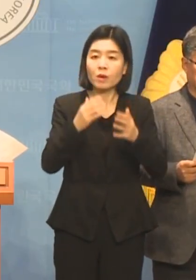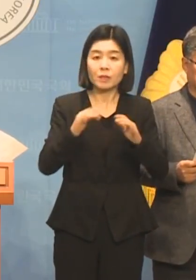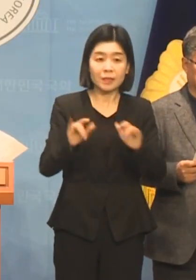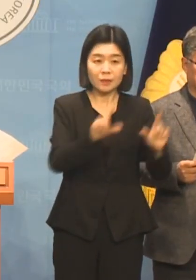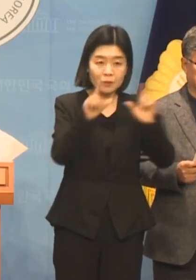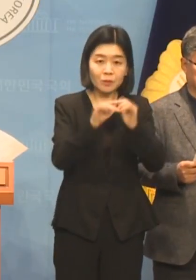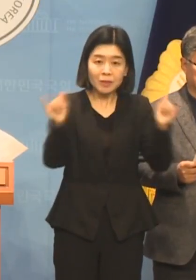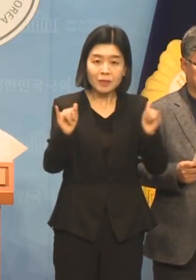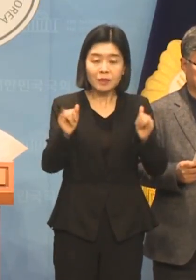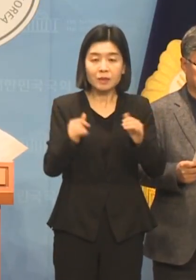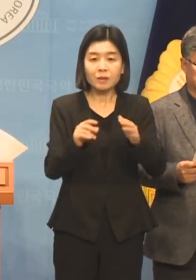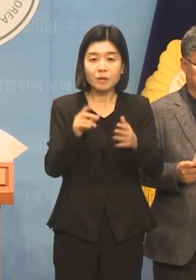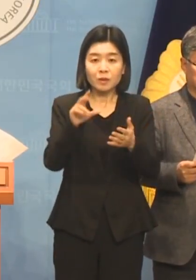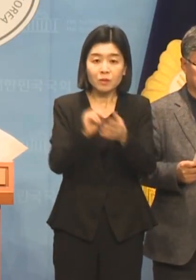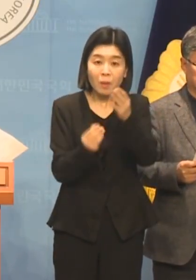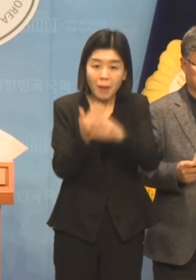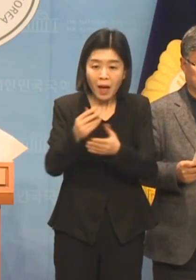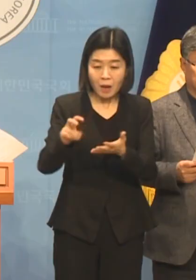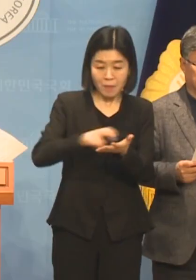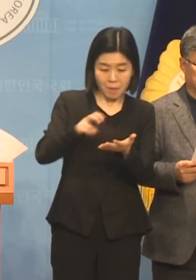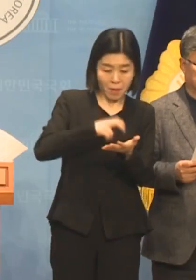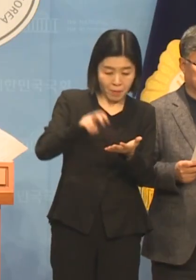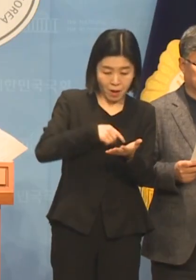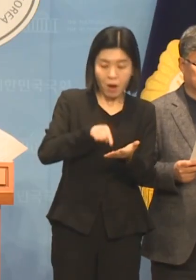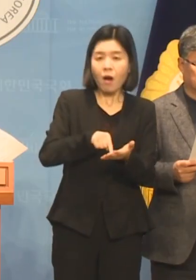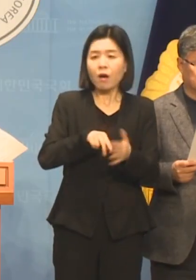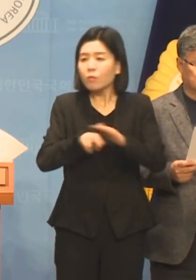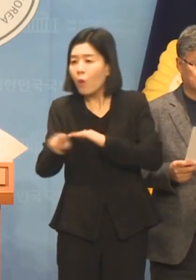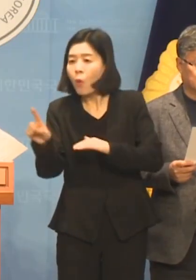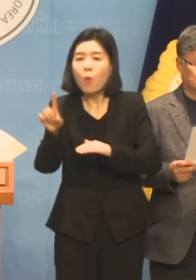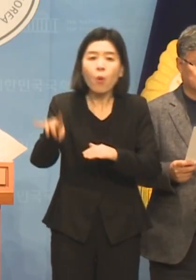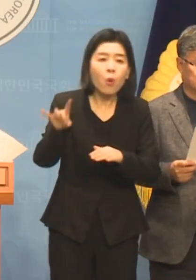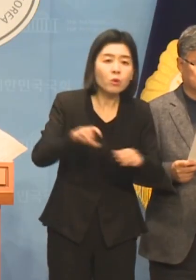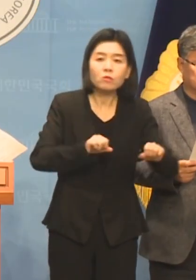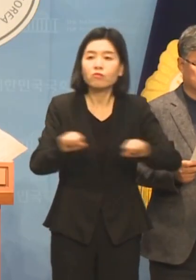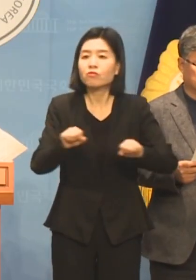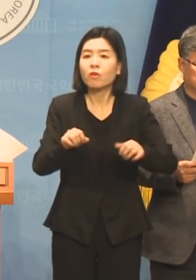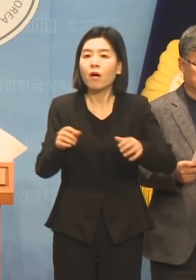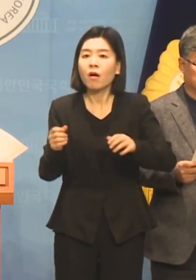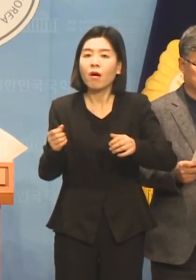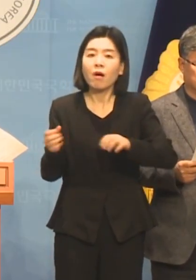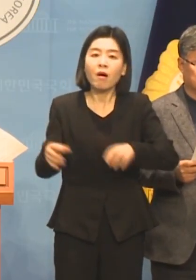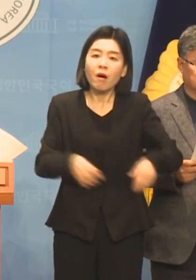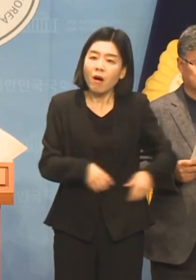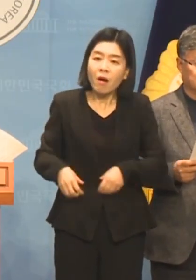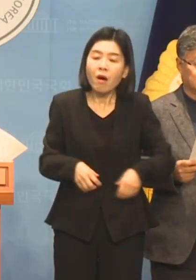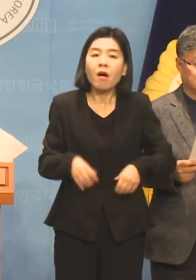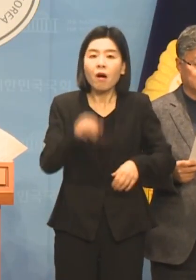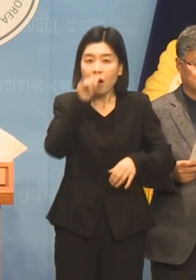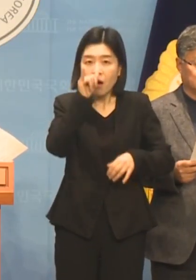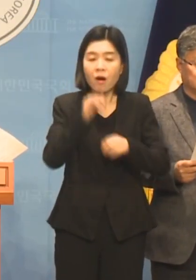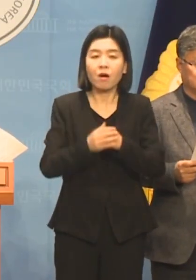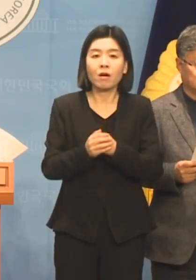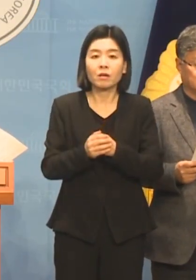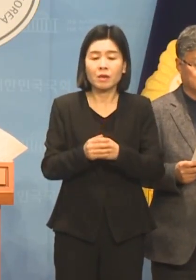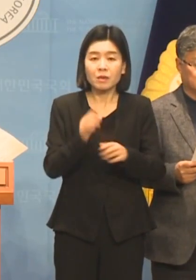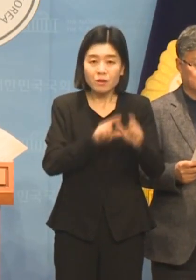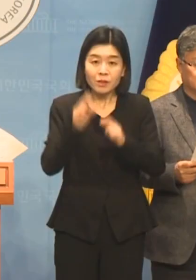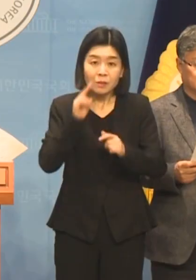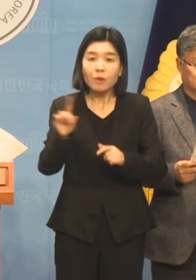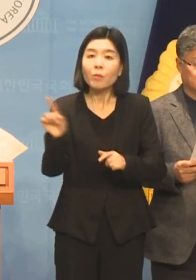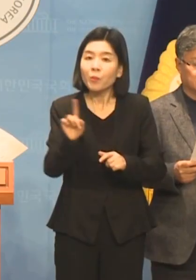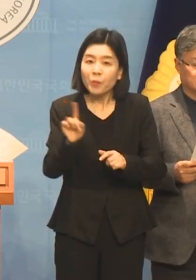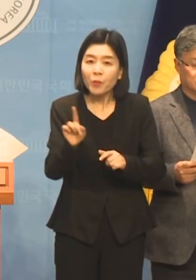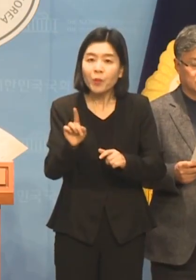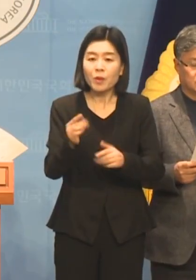받았지만 어디로 대피해야 할지 몰라 우왕좌왕했습니다. 무엇보다 심각한 점은 이 모든 것이